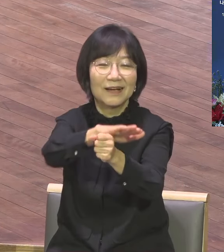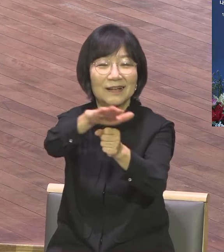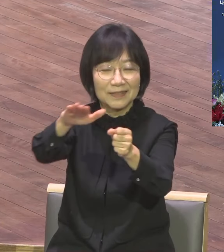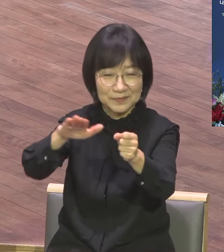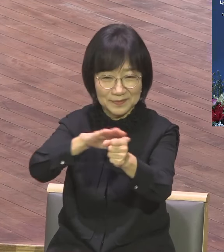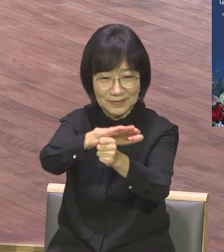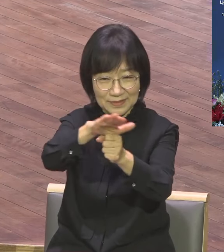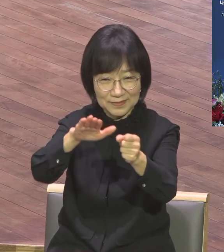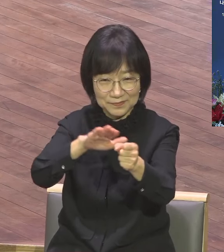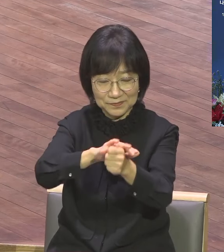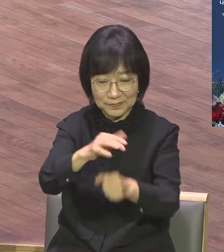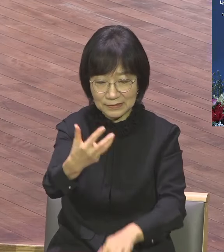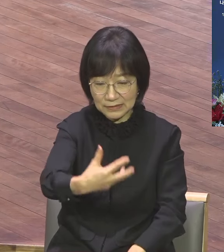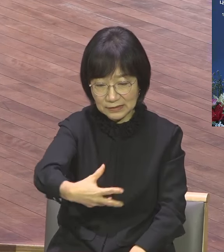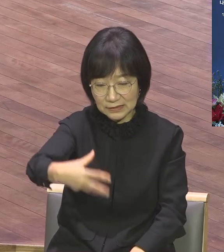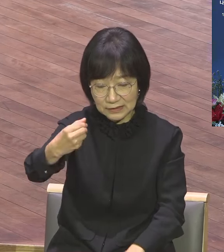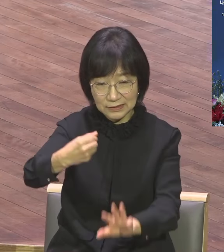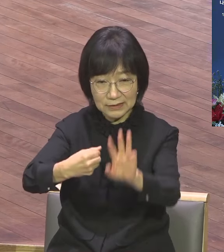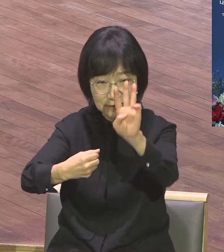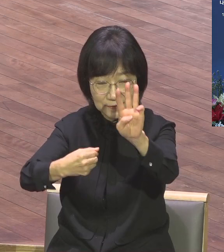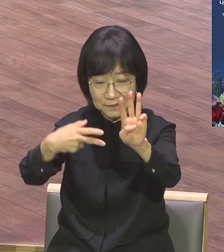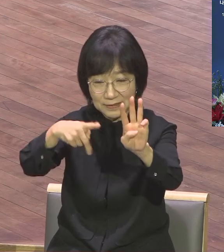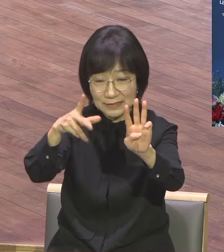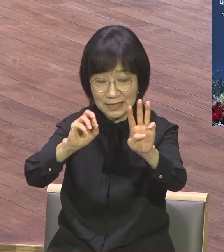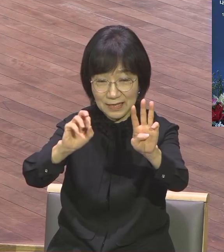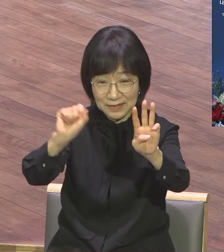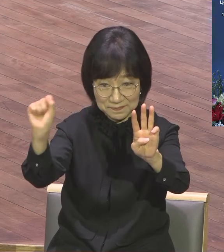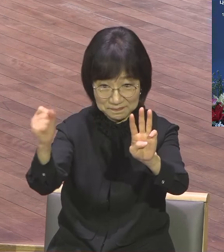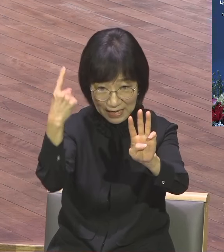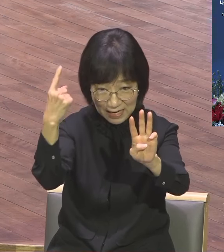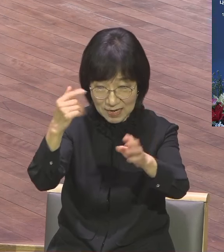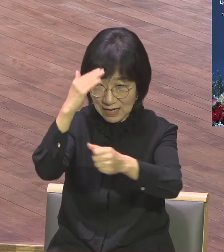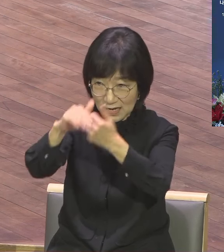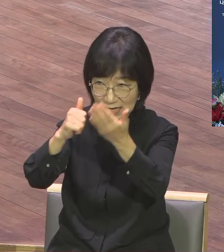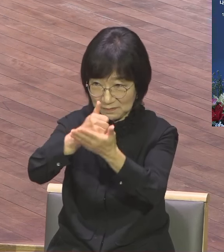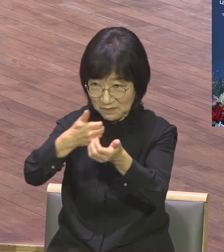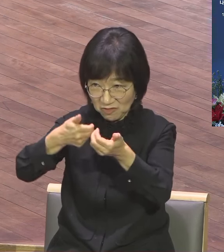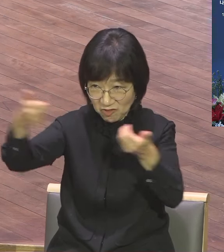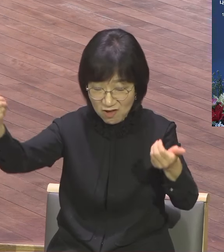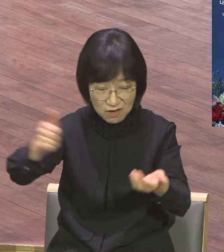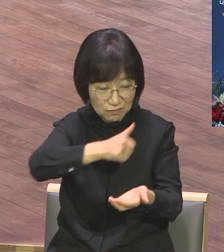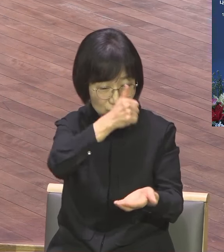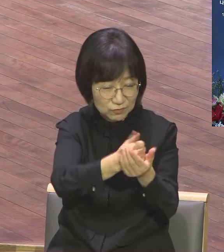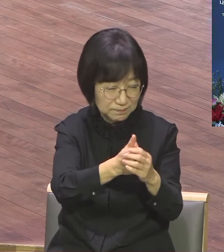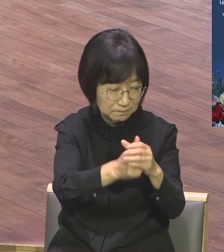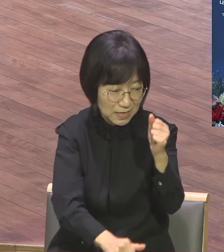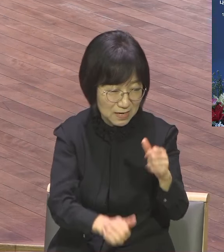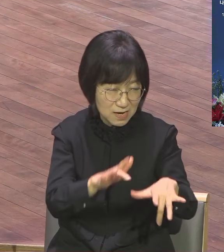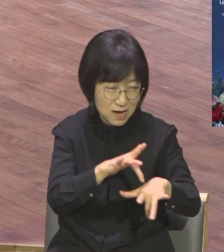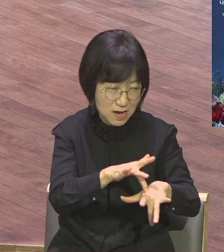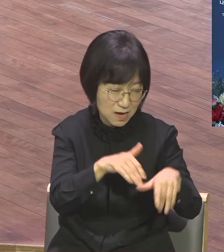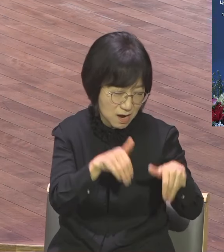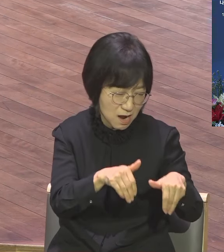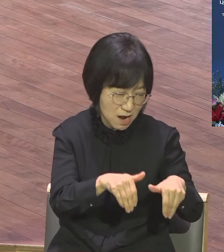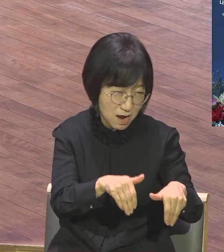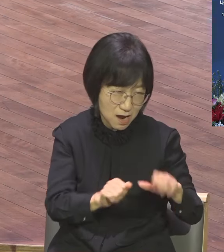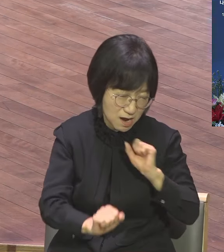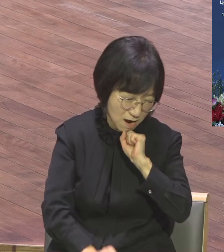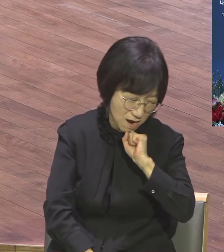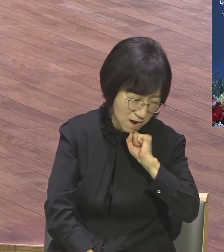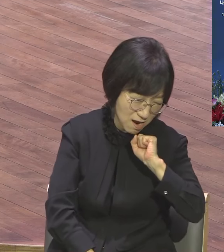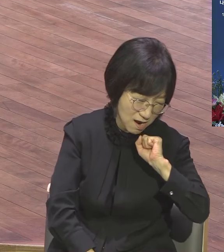창세기 3장 사건도 인해서 하나님을 떠나 죄 가운데 저주 가운데 사탄 종노릇 하며 살다가